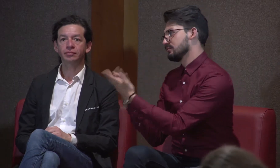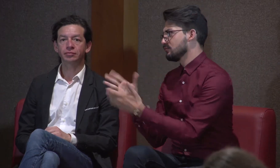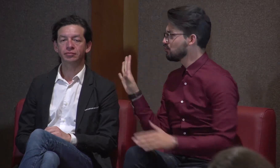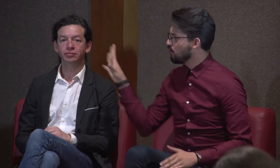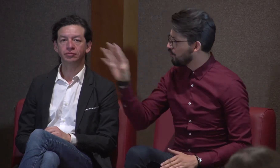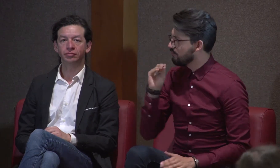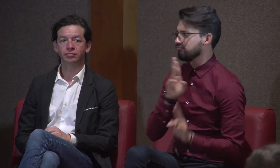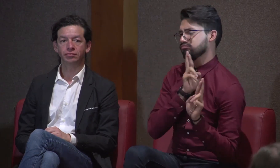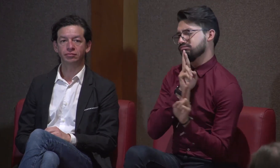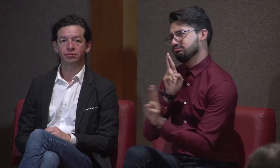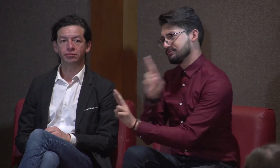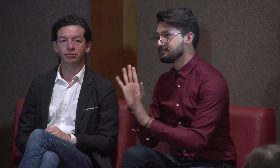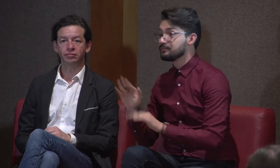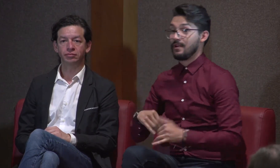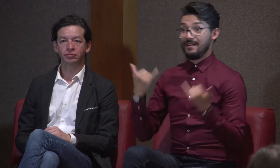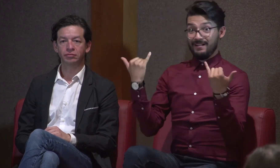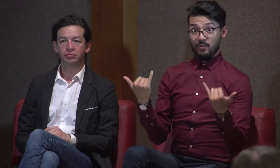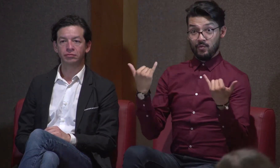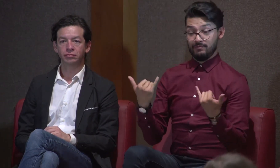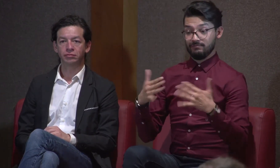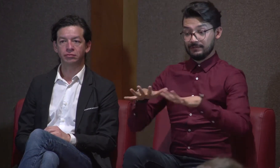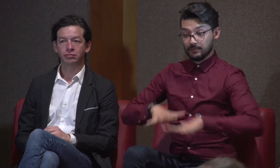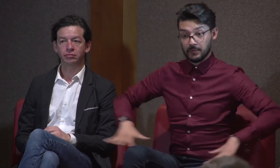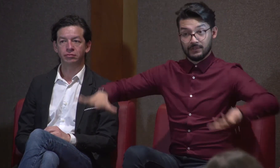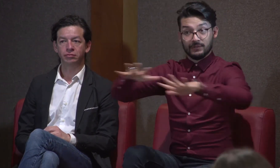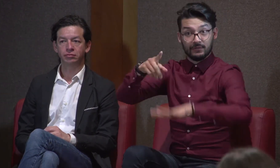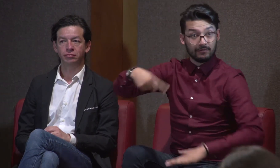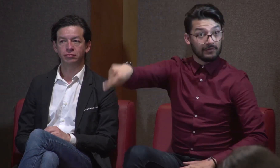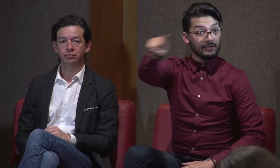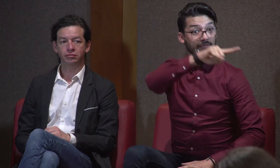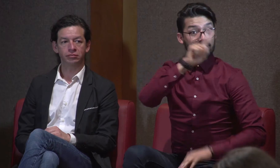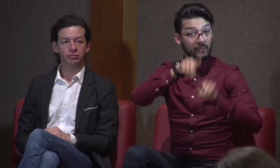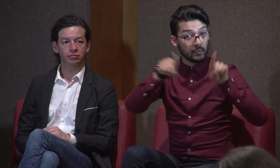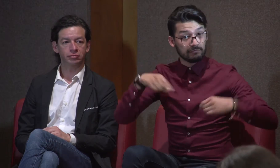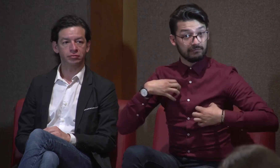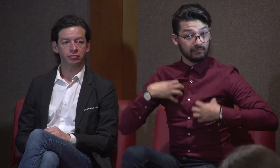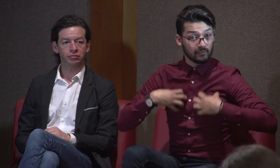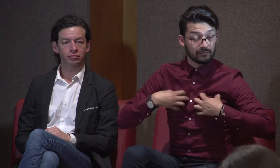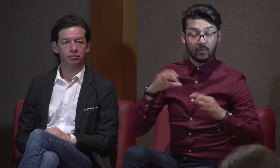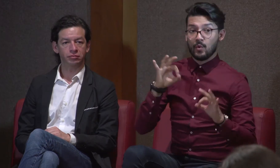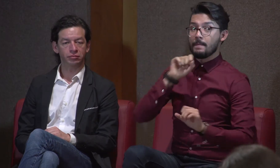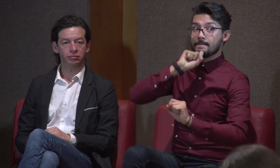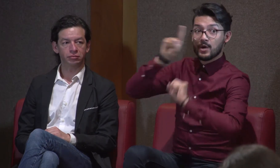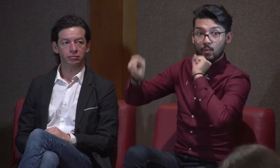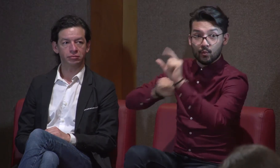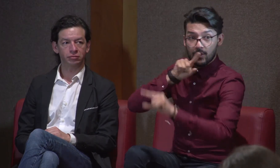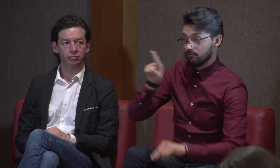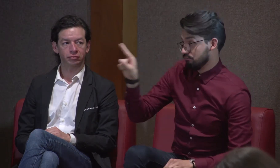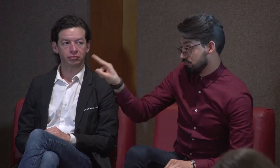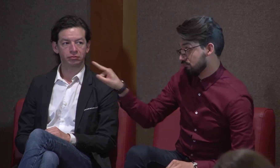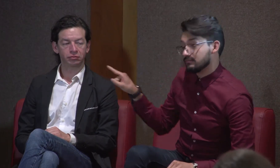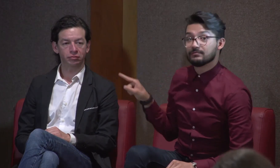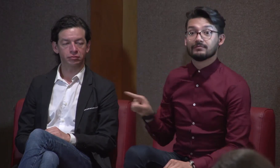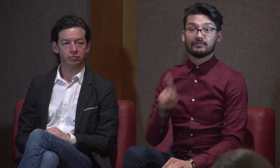nivel internacional. Muchas gracias por todo el trabajo, por sus respuestas a todos los panelistas, y ahora hemos reservado un espacio para